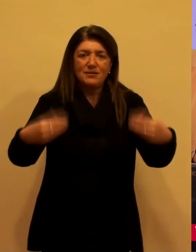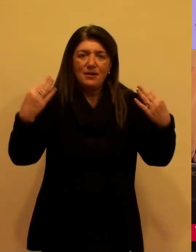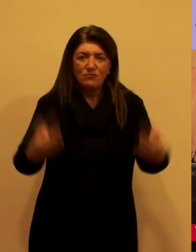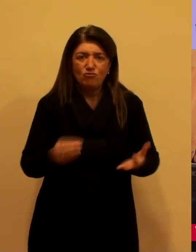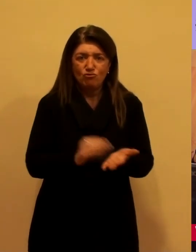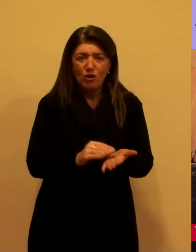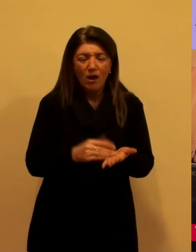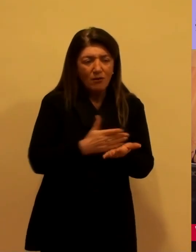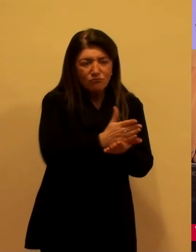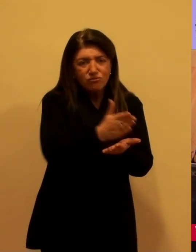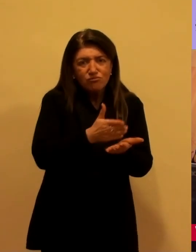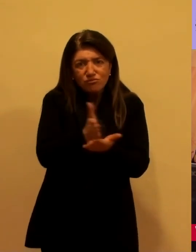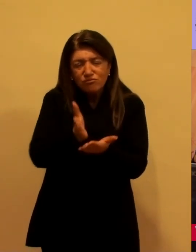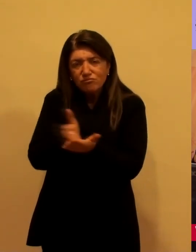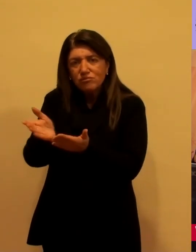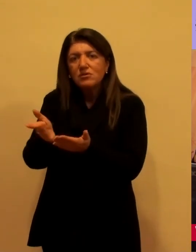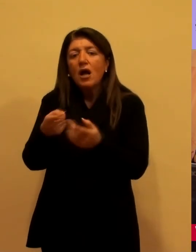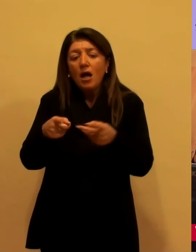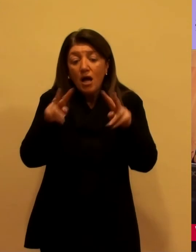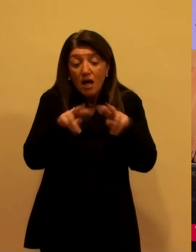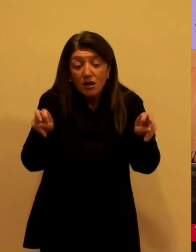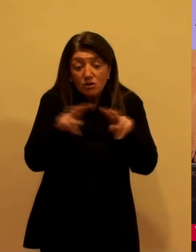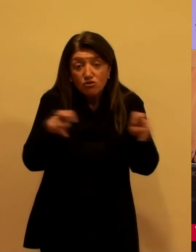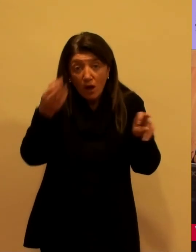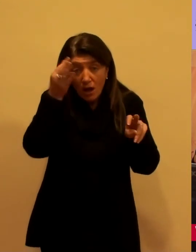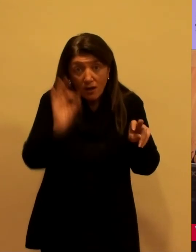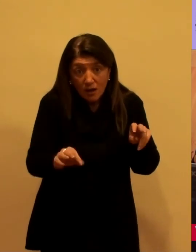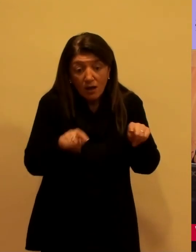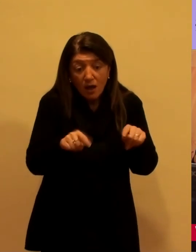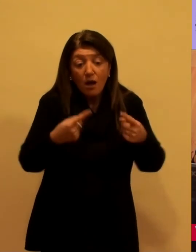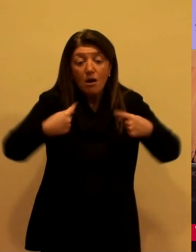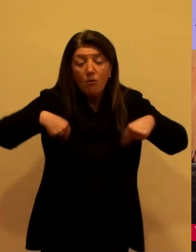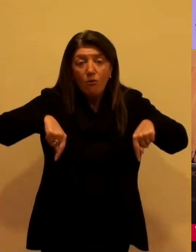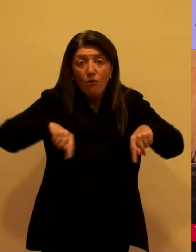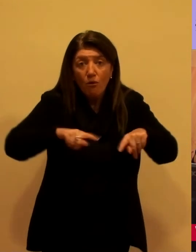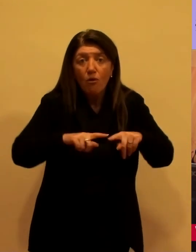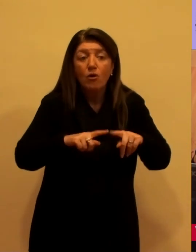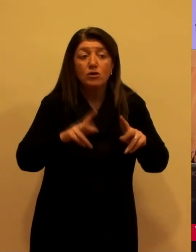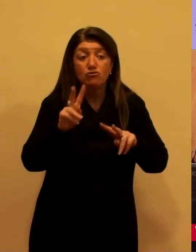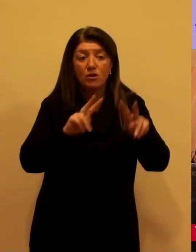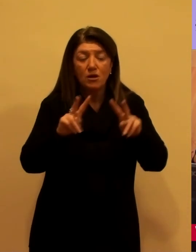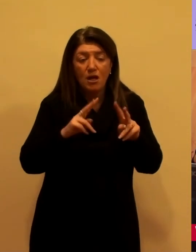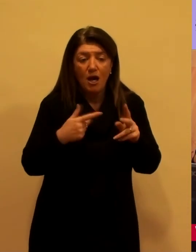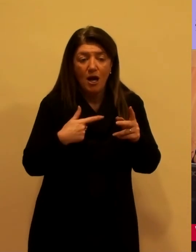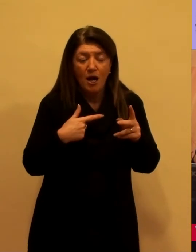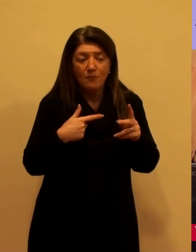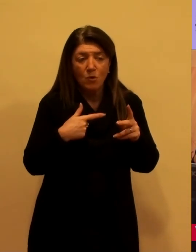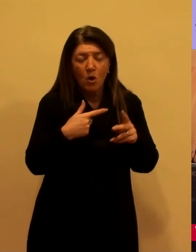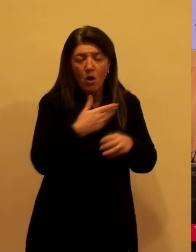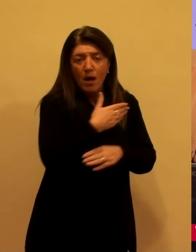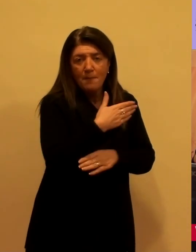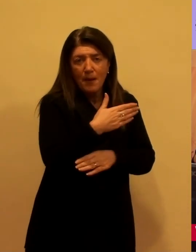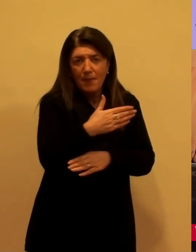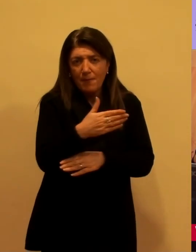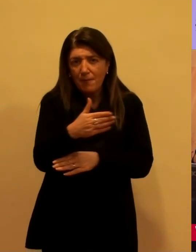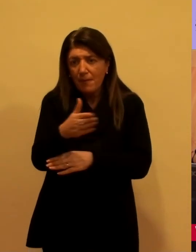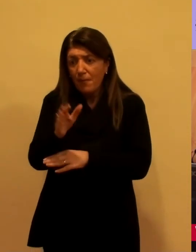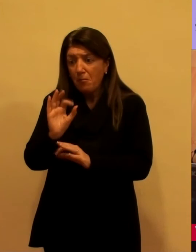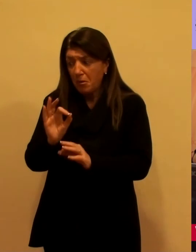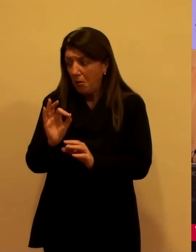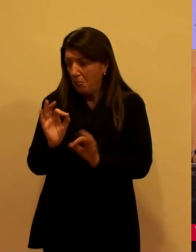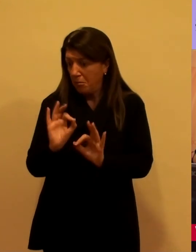a questa ricerca in particolare noi abbiamo, insomma, di aprirla in qualche modo. È arrivato anche il Politecnico in questi